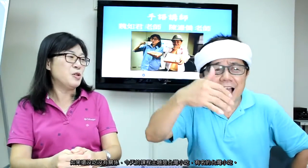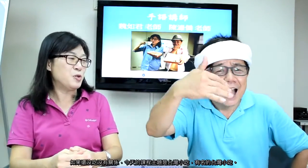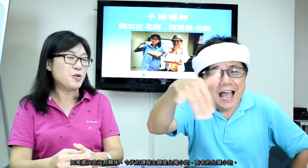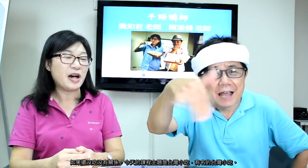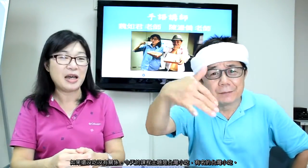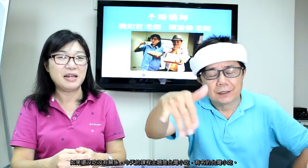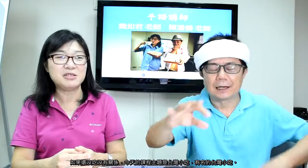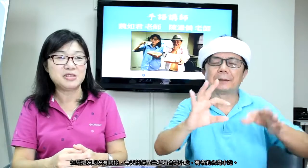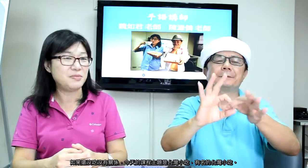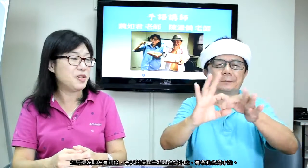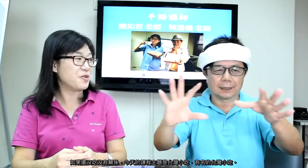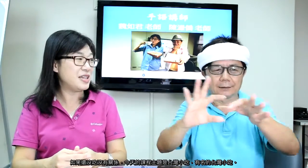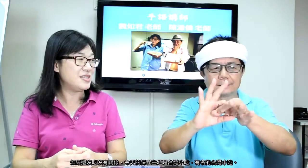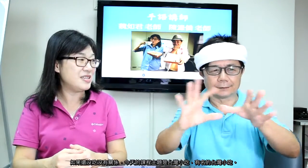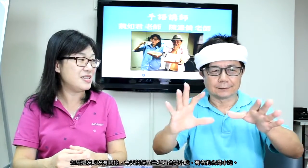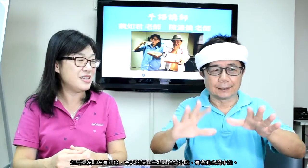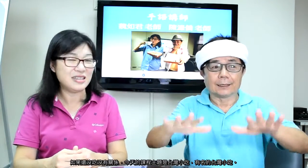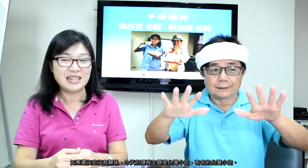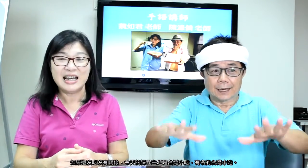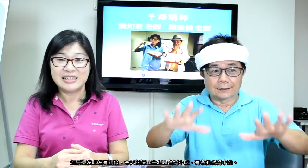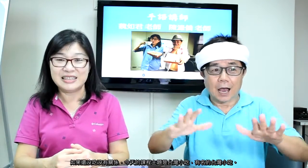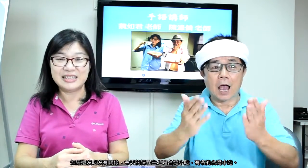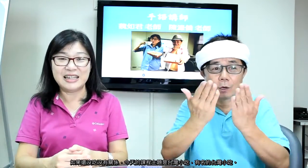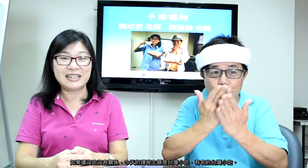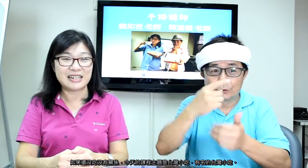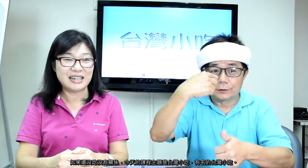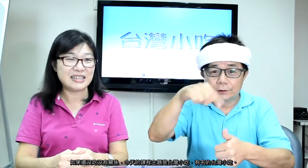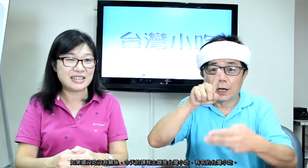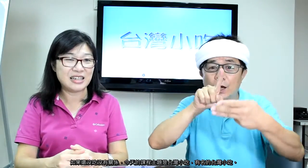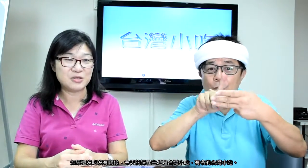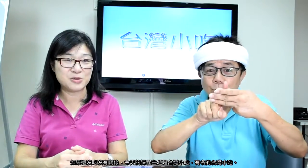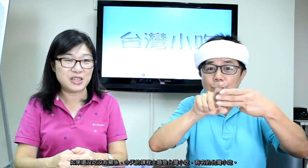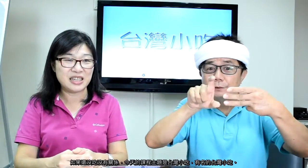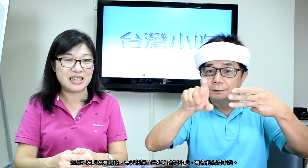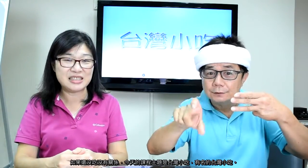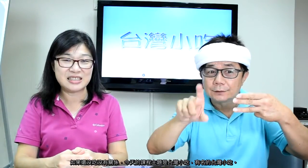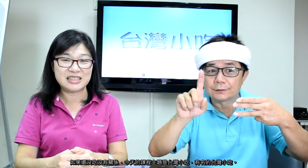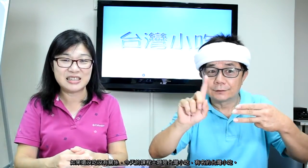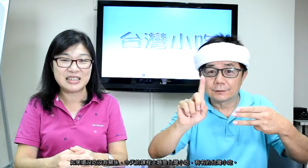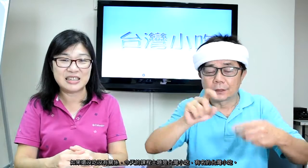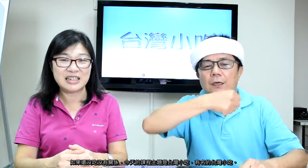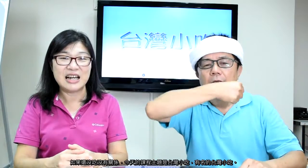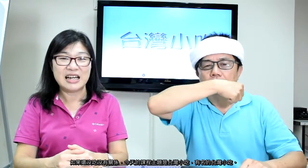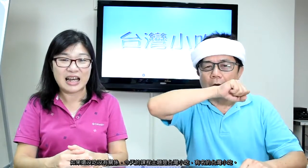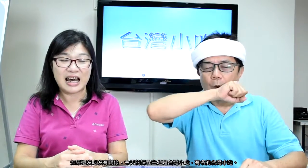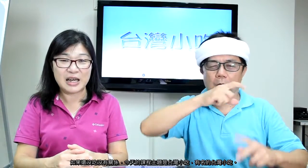如果还没吃没有关系，今天的课程主题是台